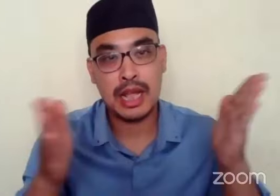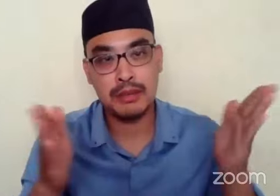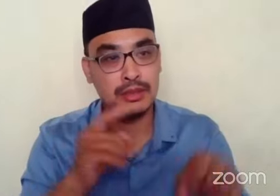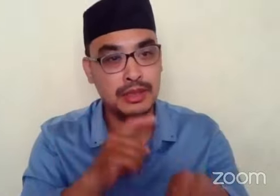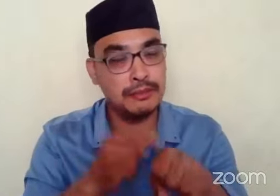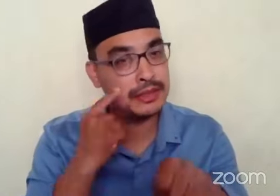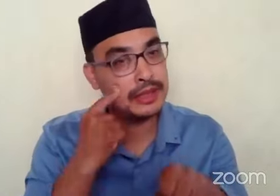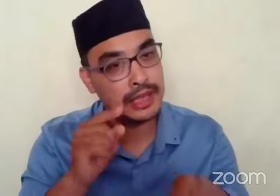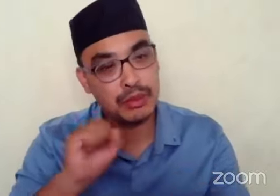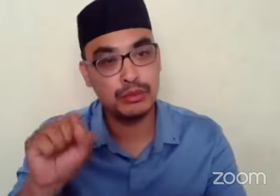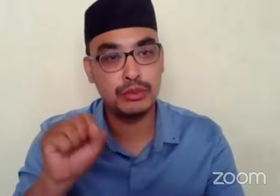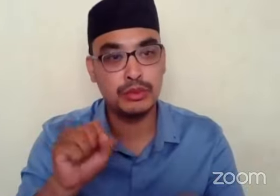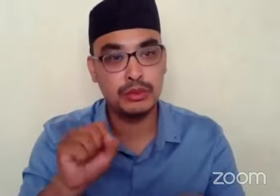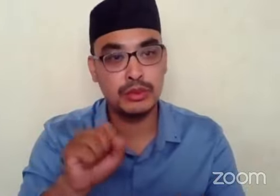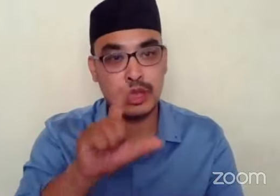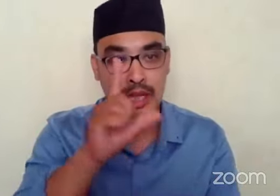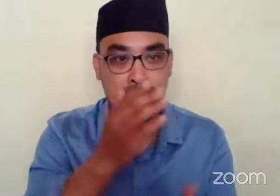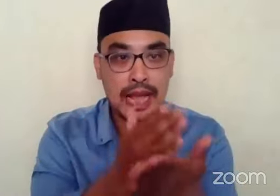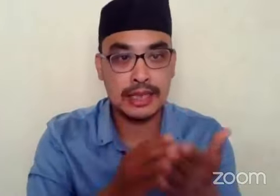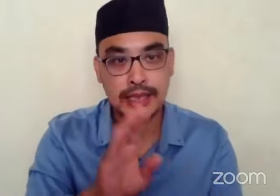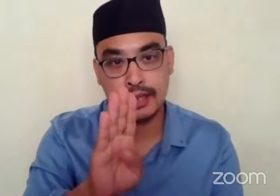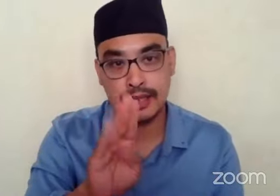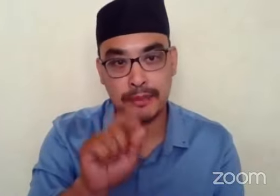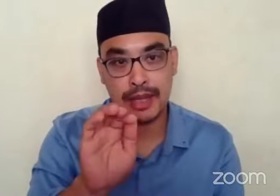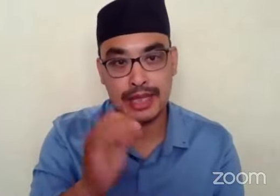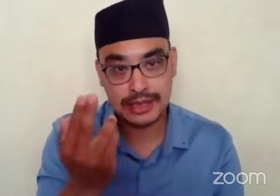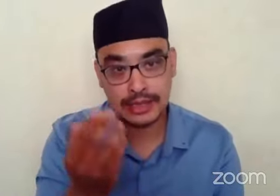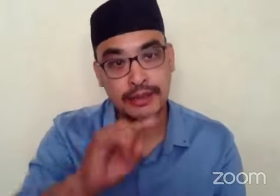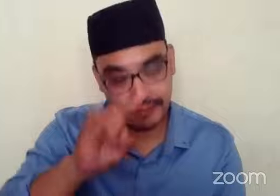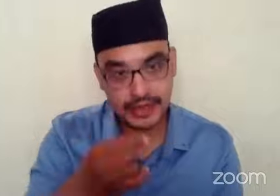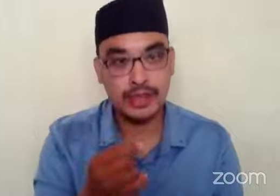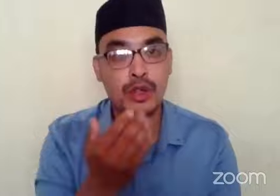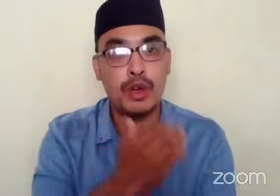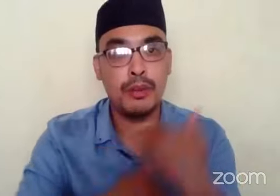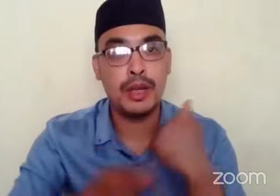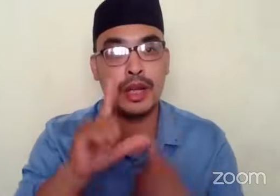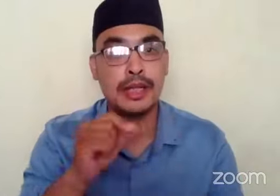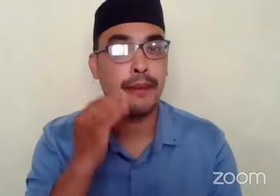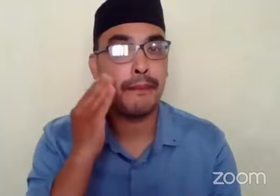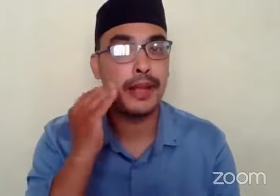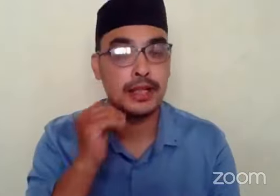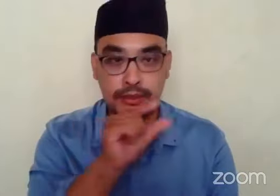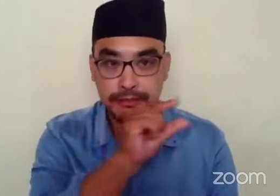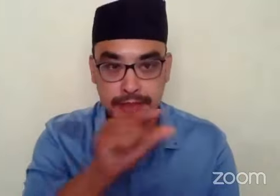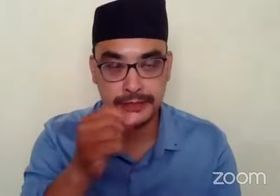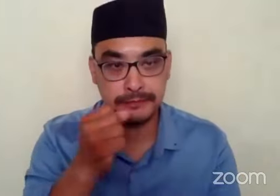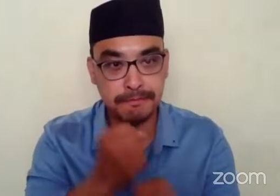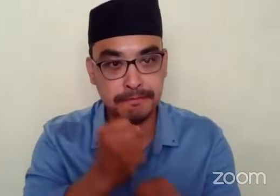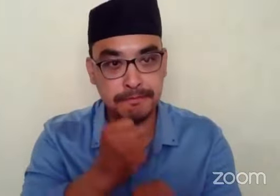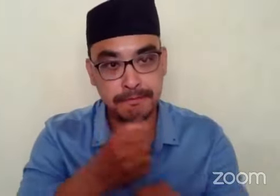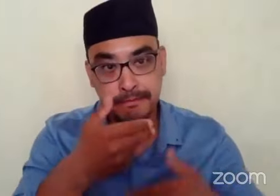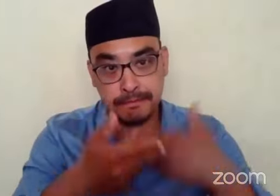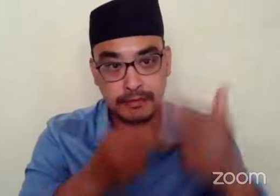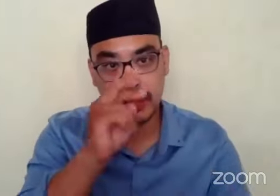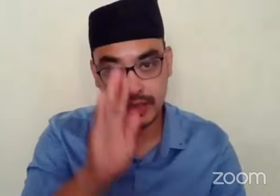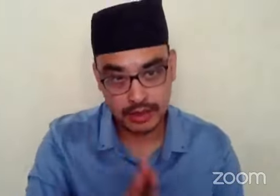जनजाति त्यसमा पनि अपाङ्गता महिला अपाङ्गता भएका महिलाहरूको विषयहरूमा चाहिँ काम गरिरहनु भएको छ। सो